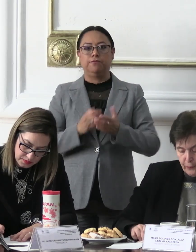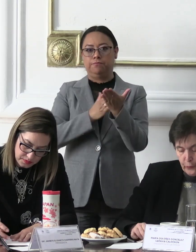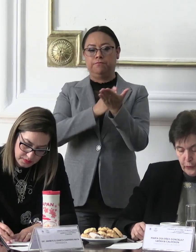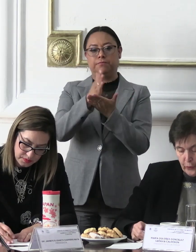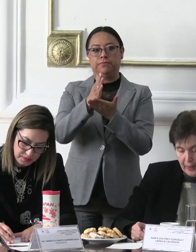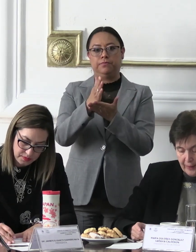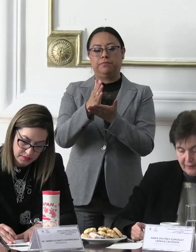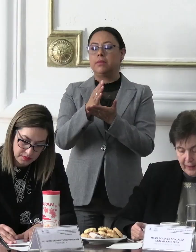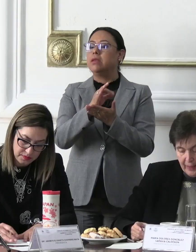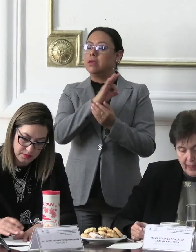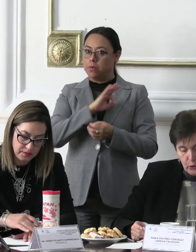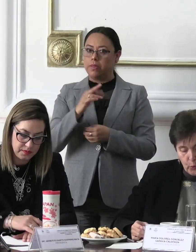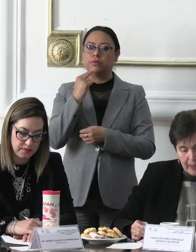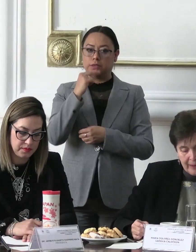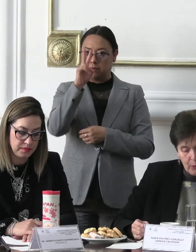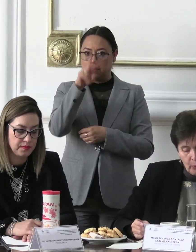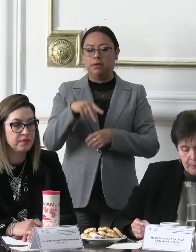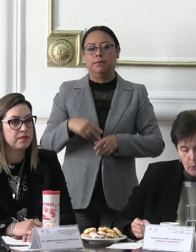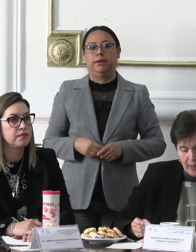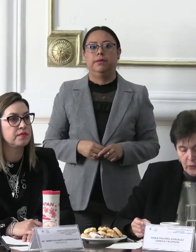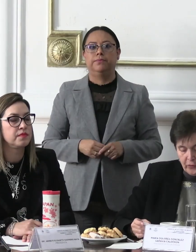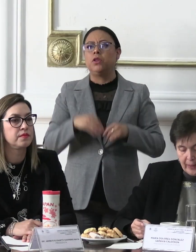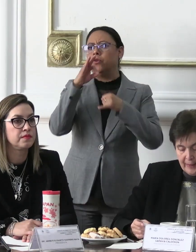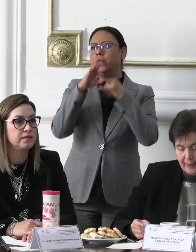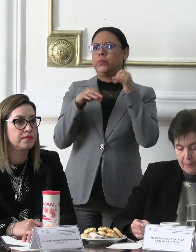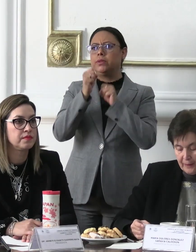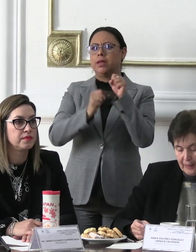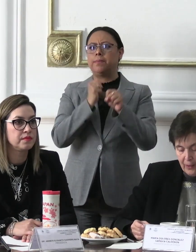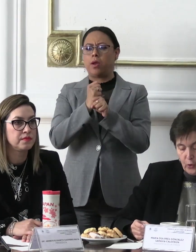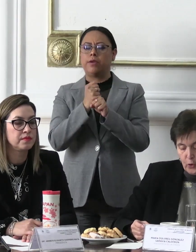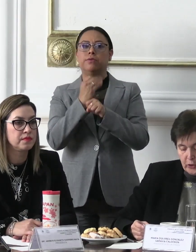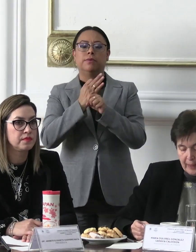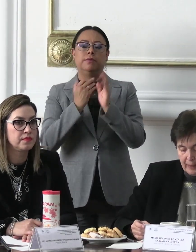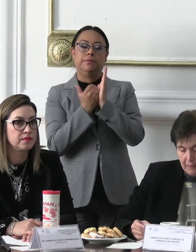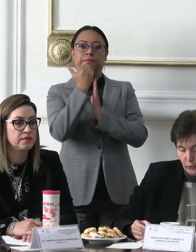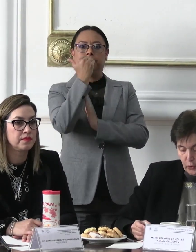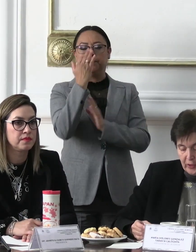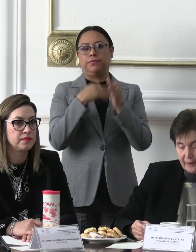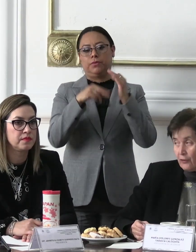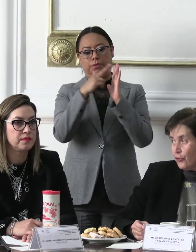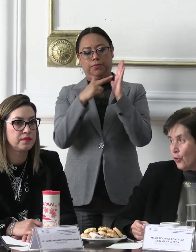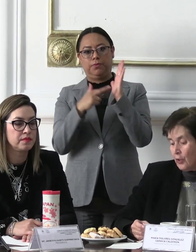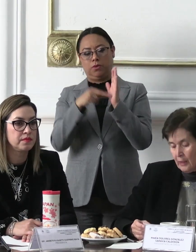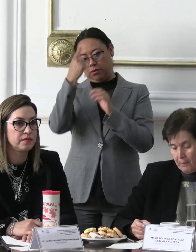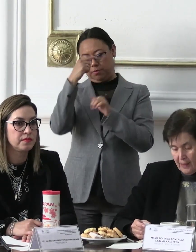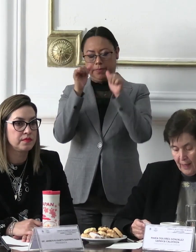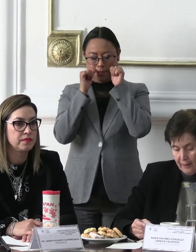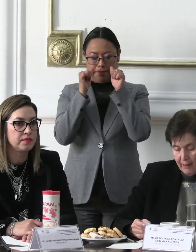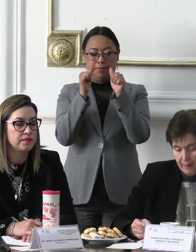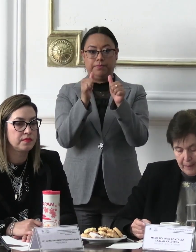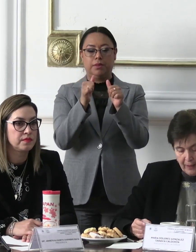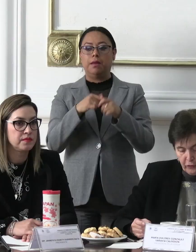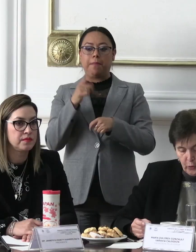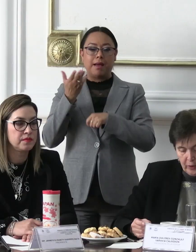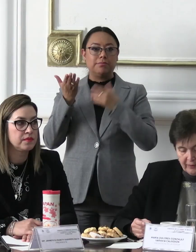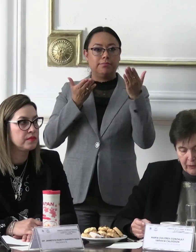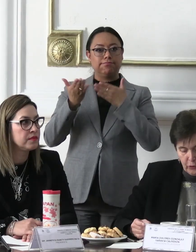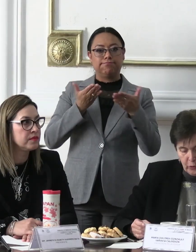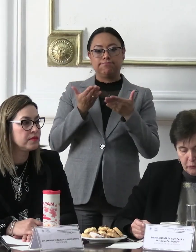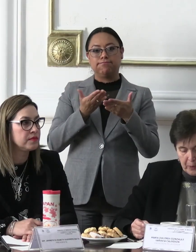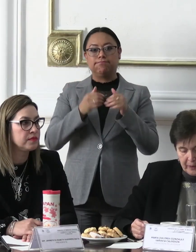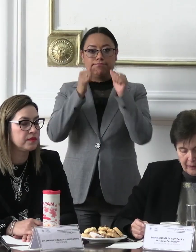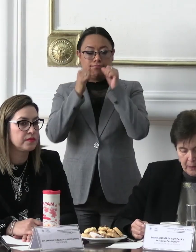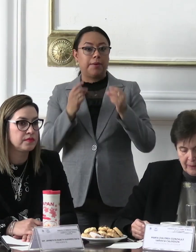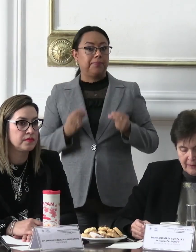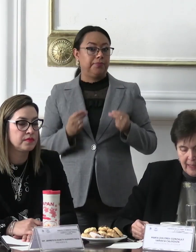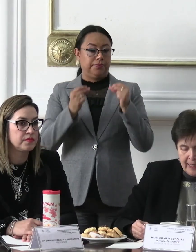accesibles y funcionales. Durante el último año se han incrementado los requerimientos de atención inmediata en reparaciones,